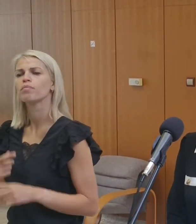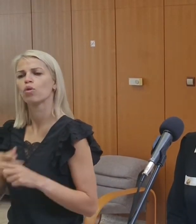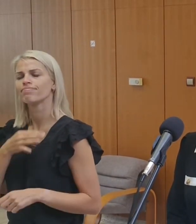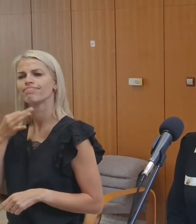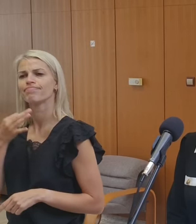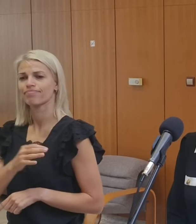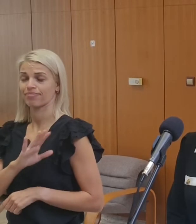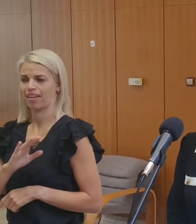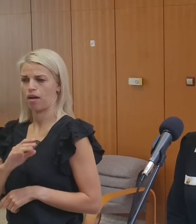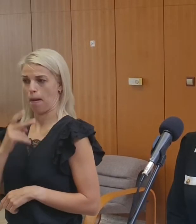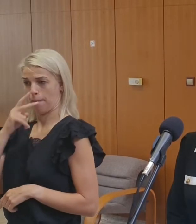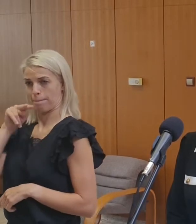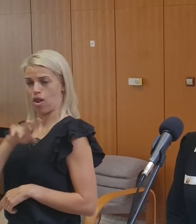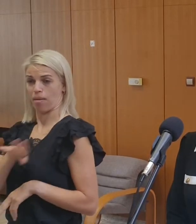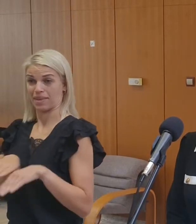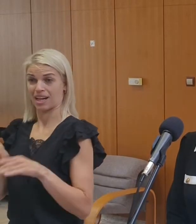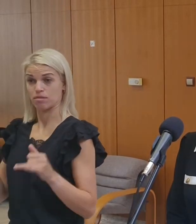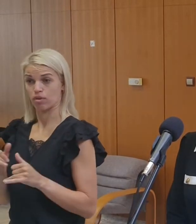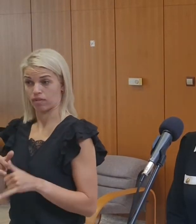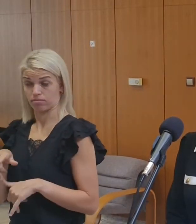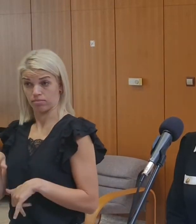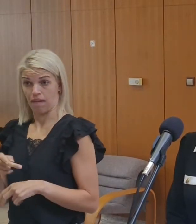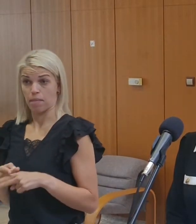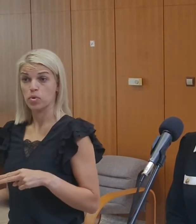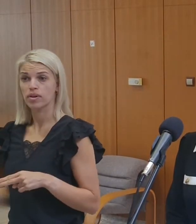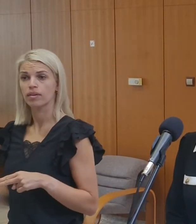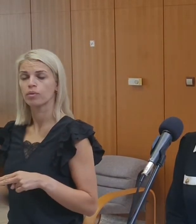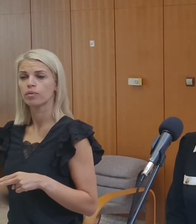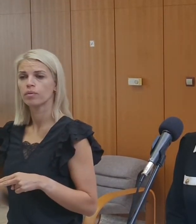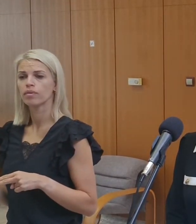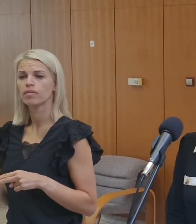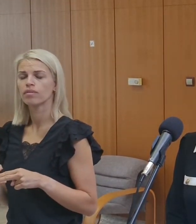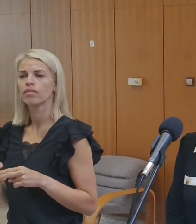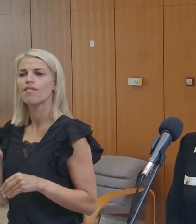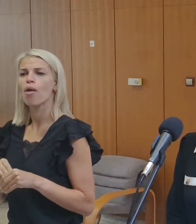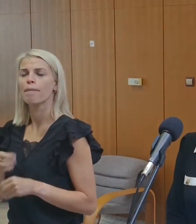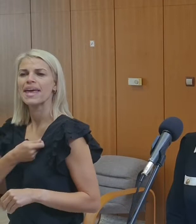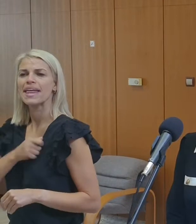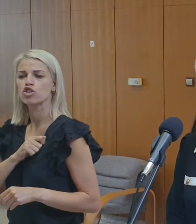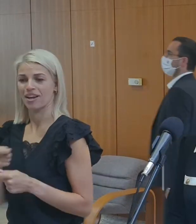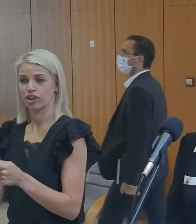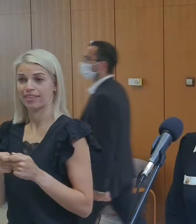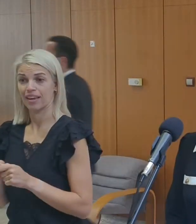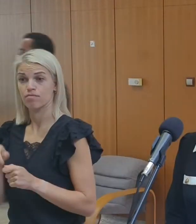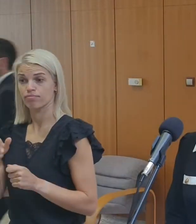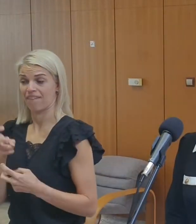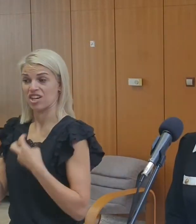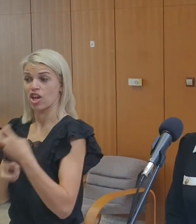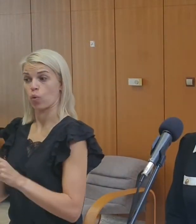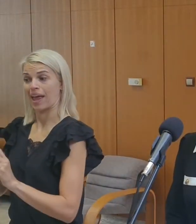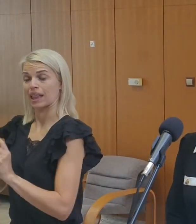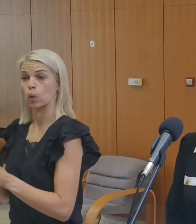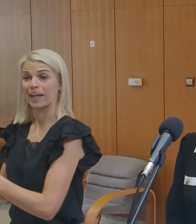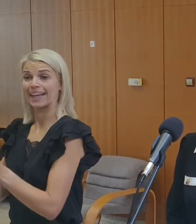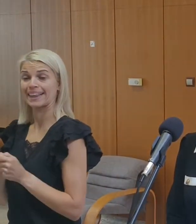pozerať, alebo či z vášho pohľadu ako ministerky spravodlivosti je v poriadku, keď napríklad teda ten inšpekčný tím vyšetruje tím, ktorý mal